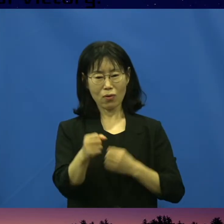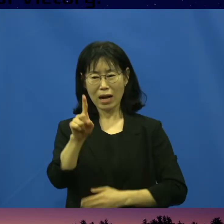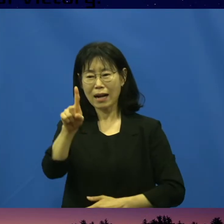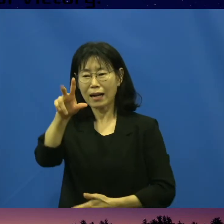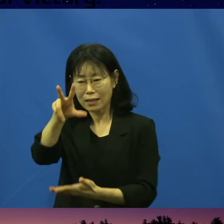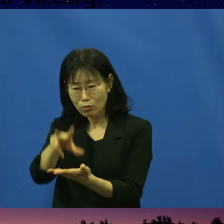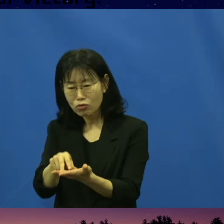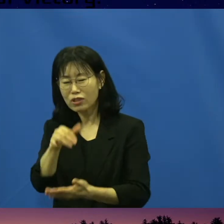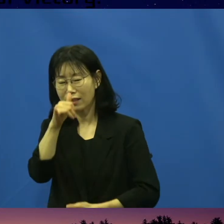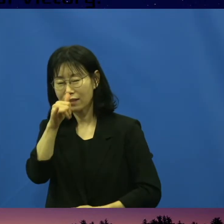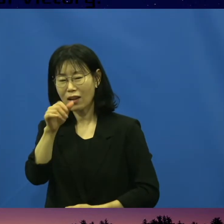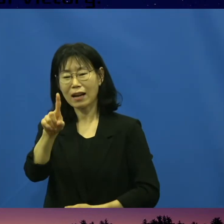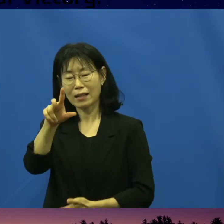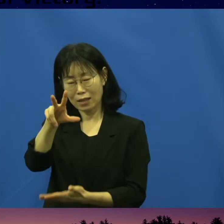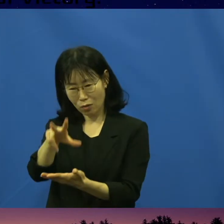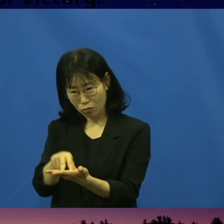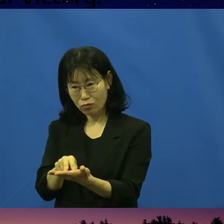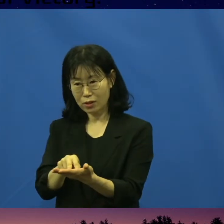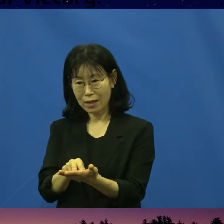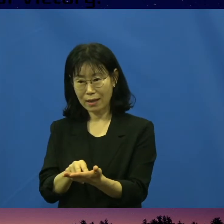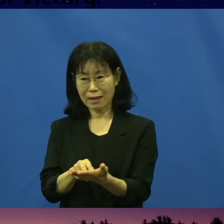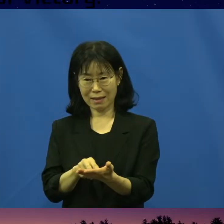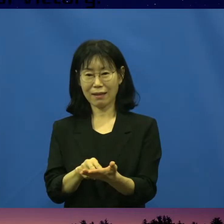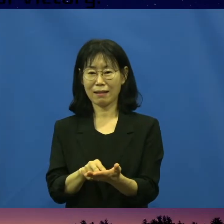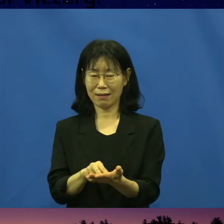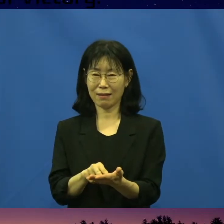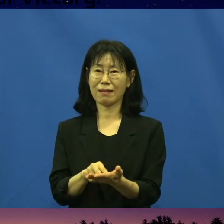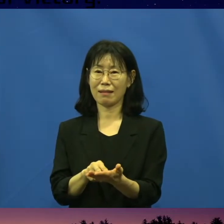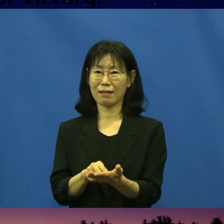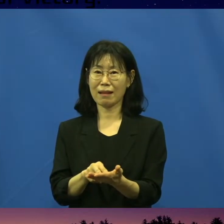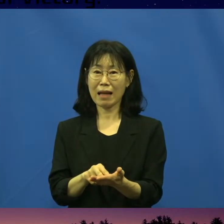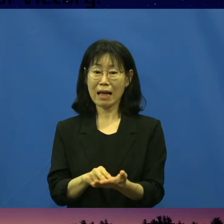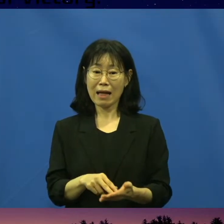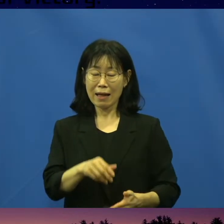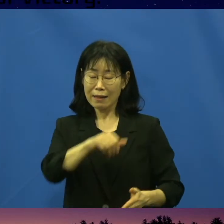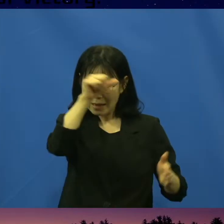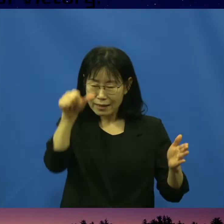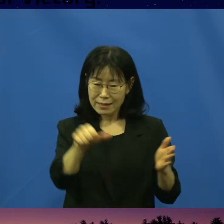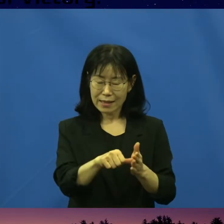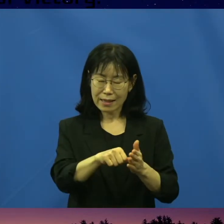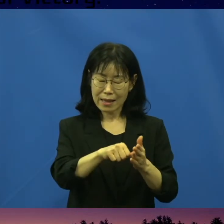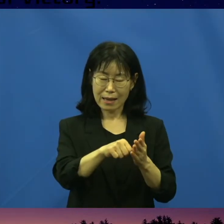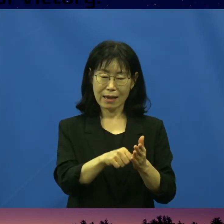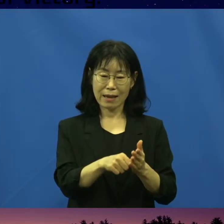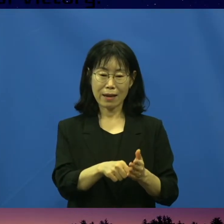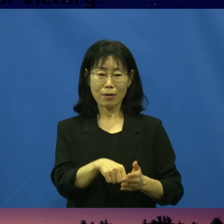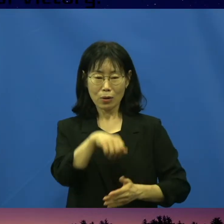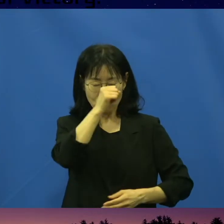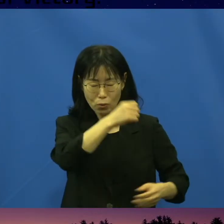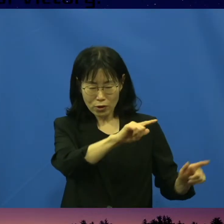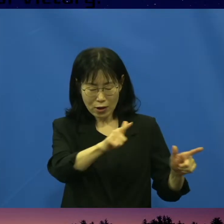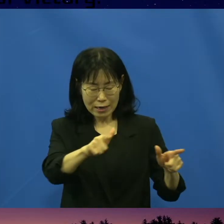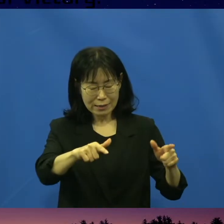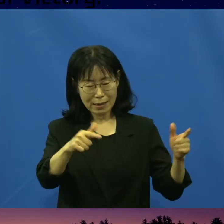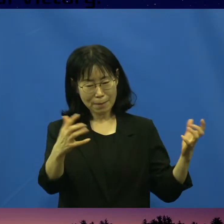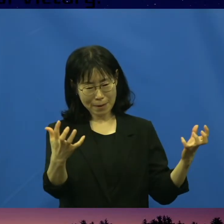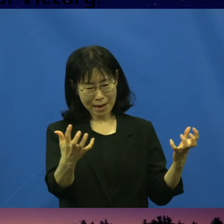100가지 조건이 다 좋아요. 내 인생에 100가지 조건이 다 좋아. 근데 단 한 가지의 결함이 그